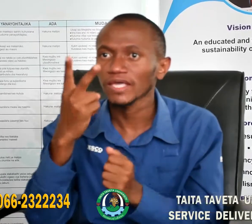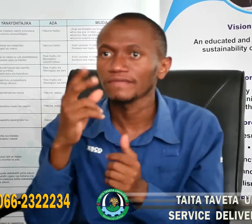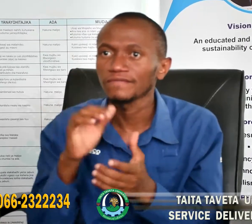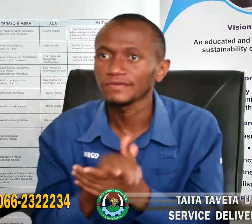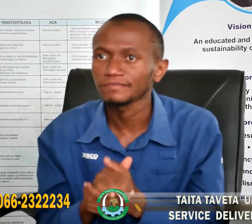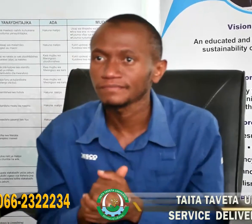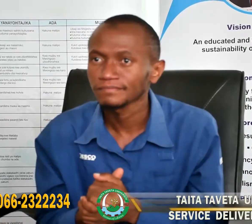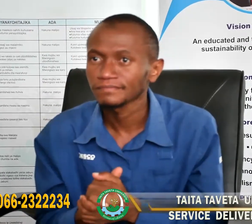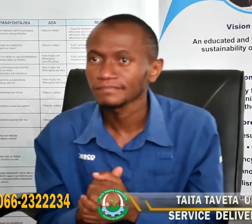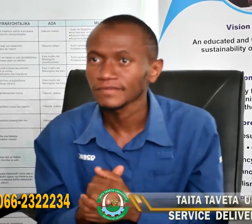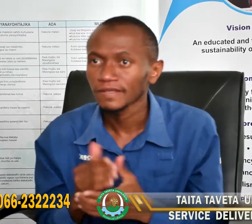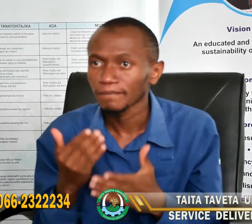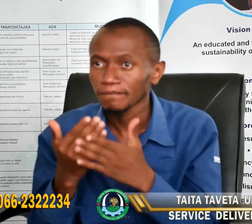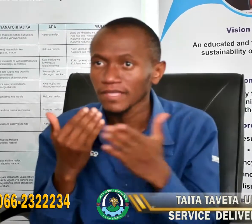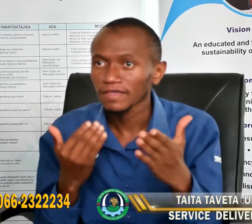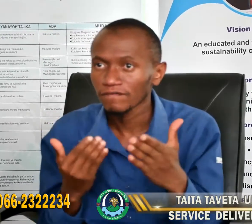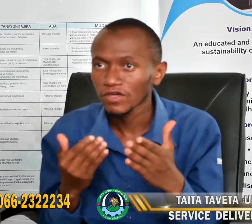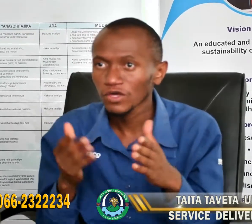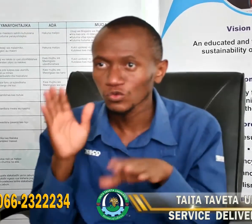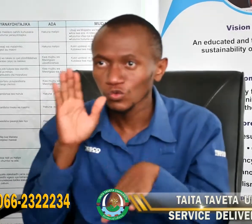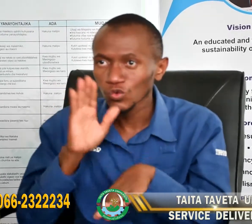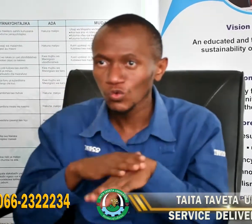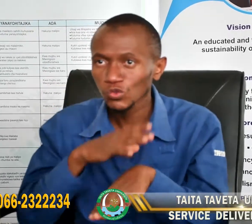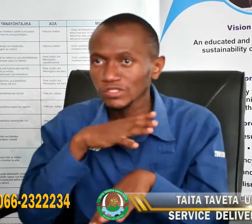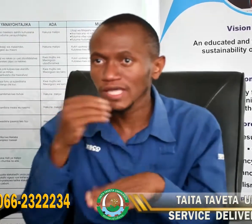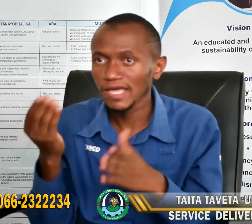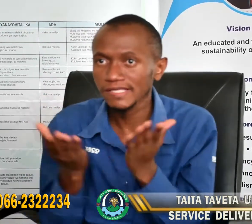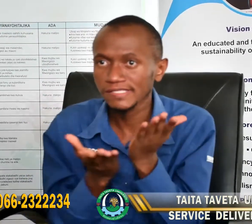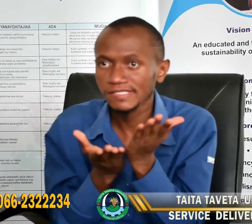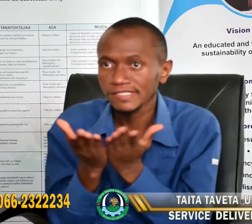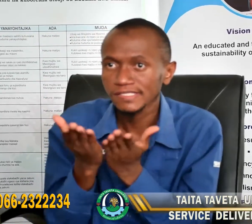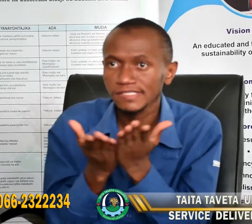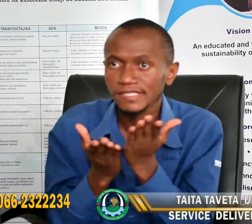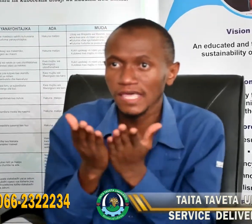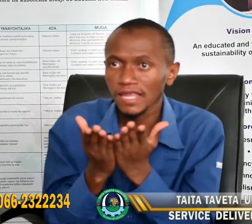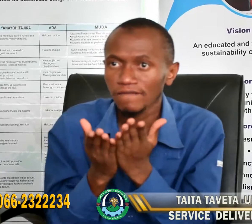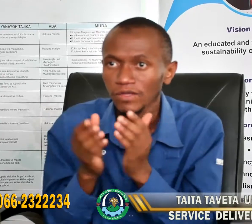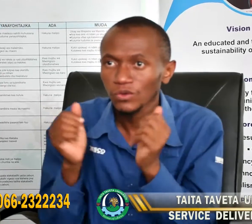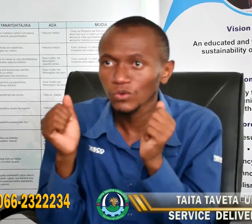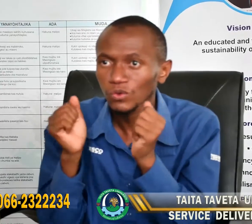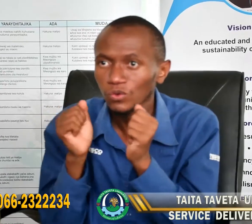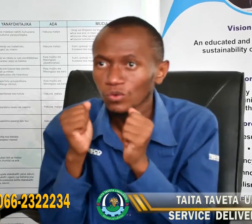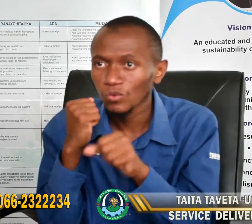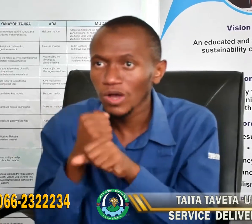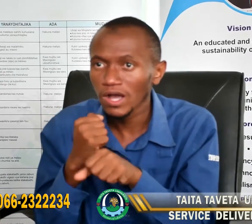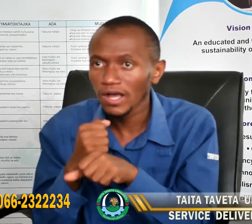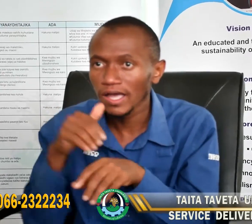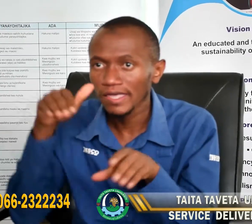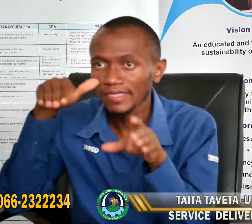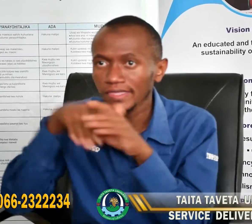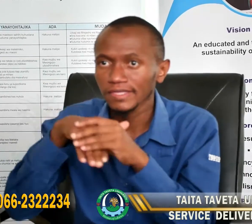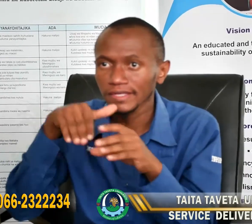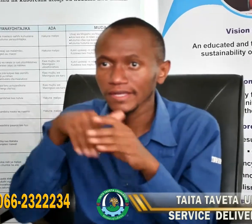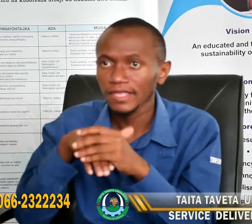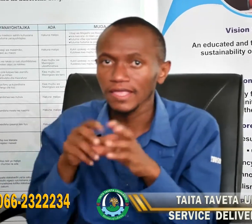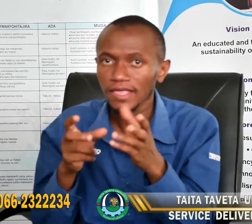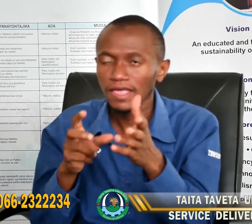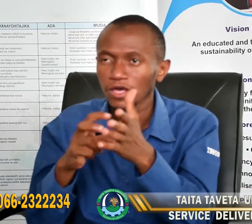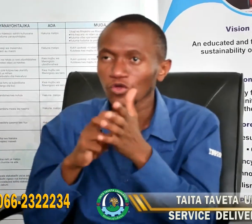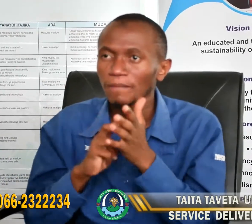husika. Ada bila malipo. Muda: utafutaji wa bei na kufunguliwa